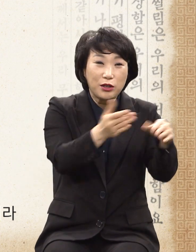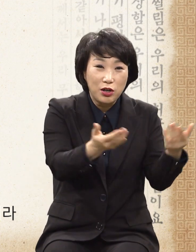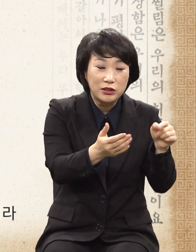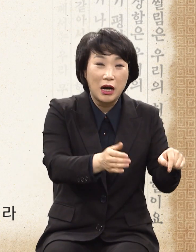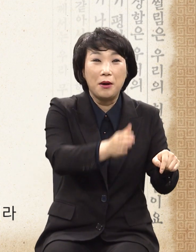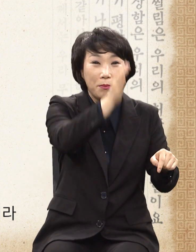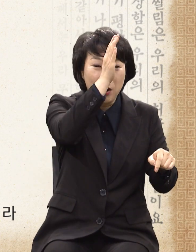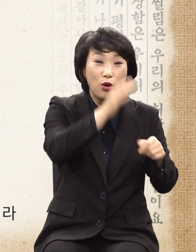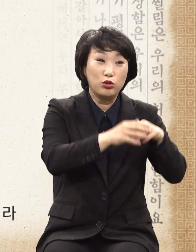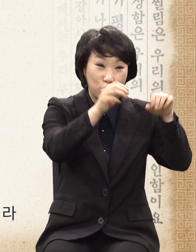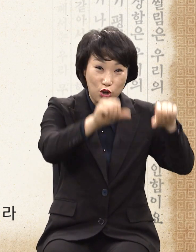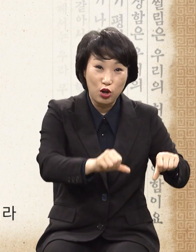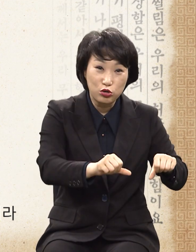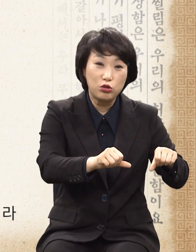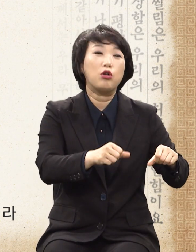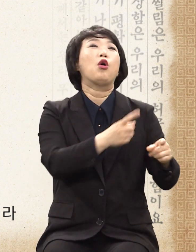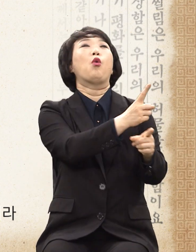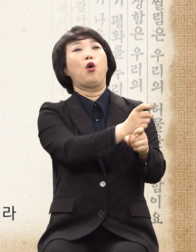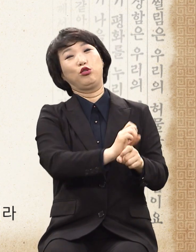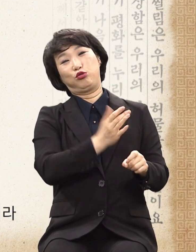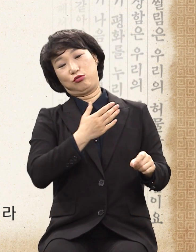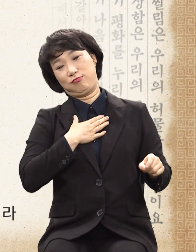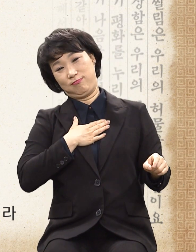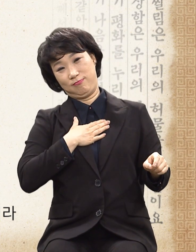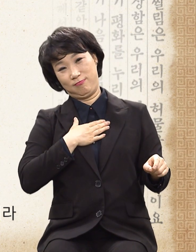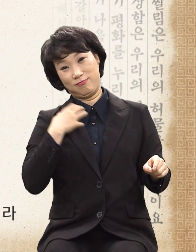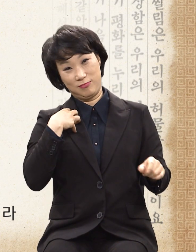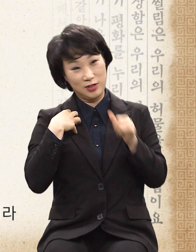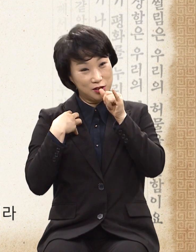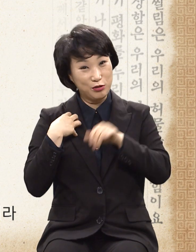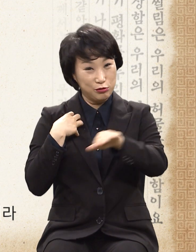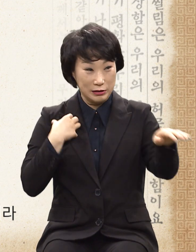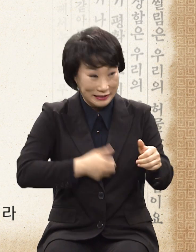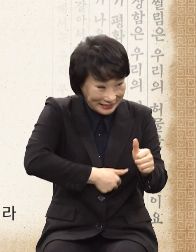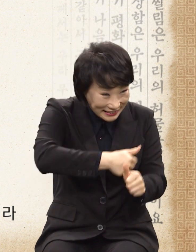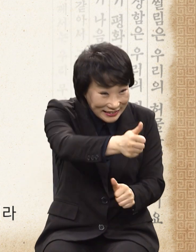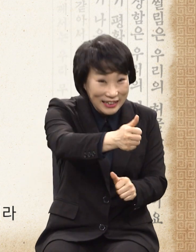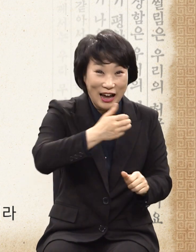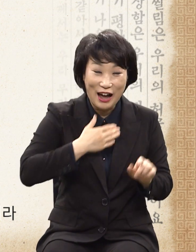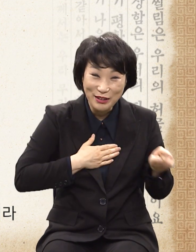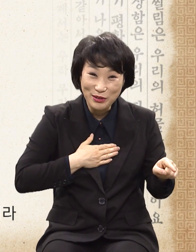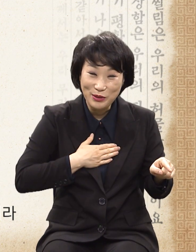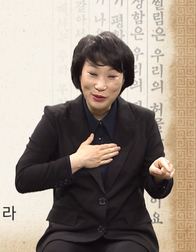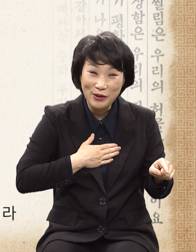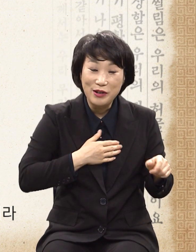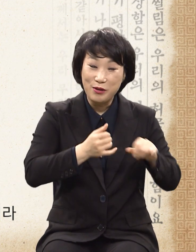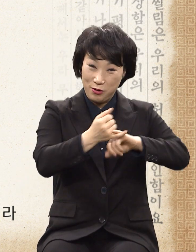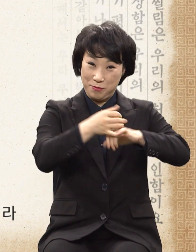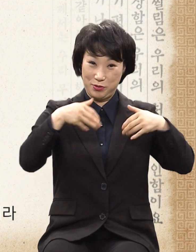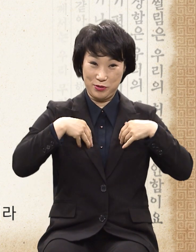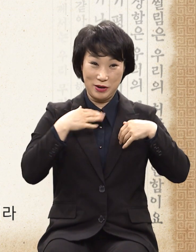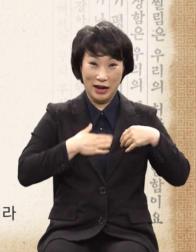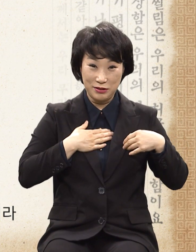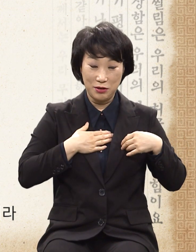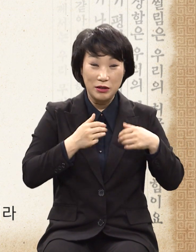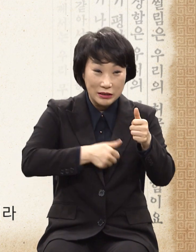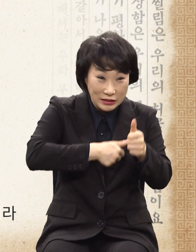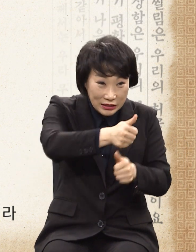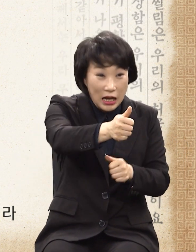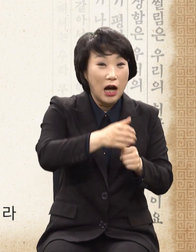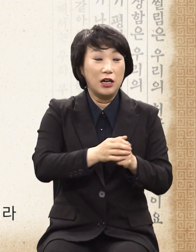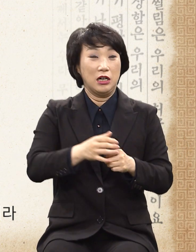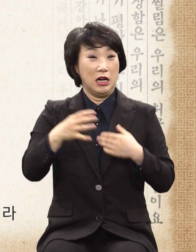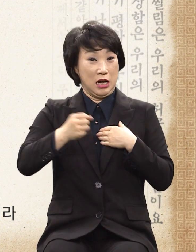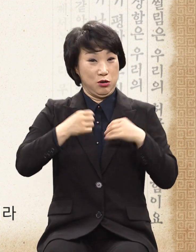역사와 질병과 저주와의 적이 되어서 우리는 승리하는 적이 돼야 된다. 승리하는